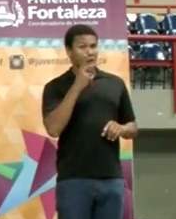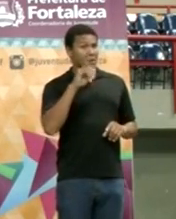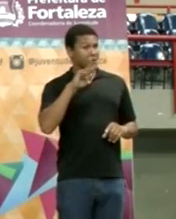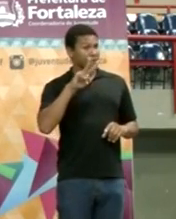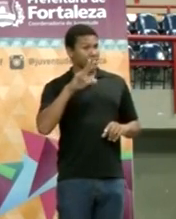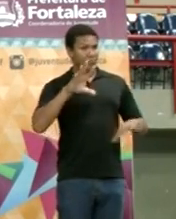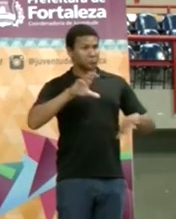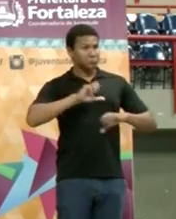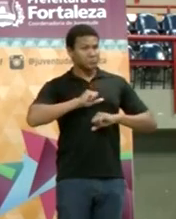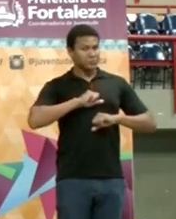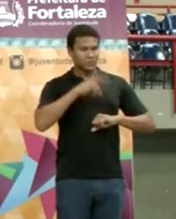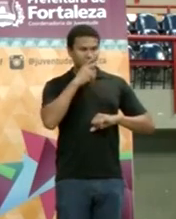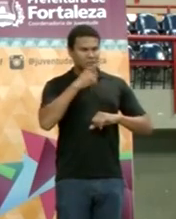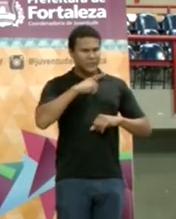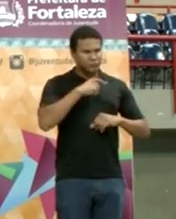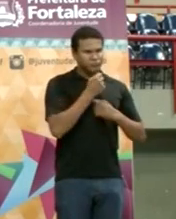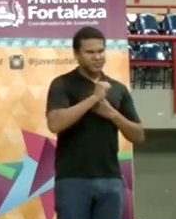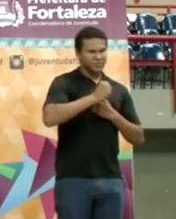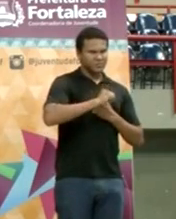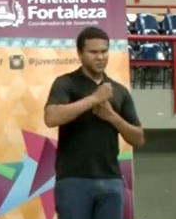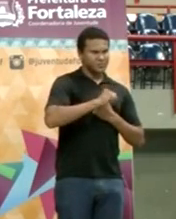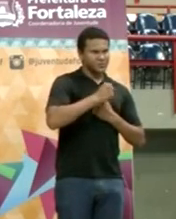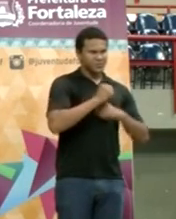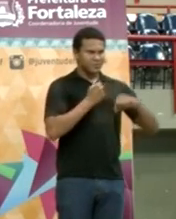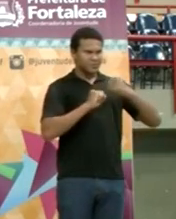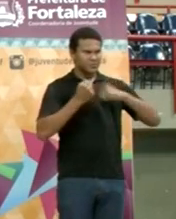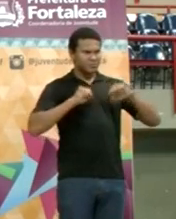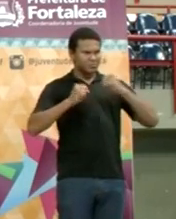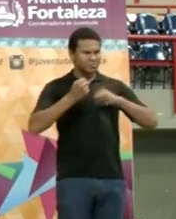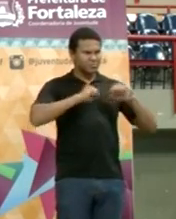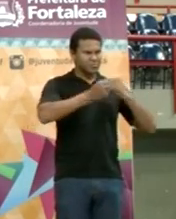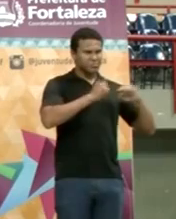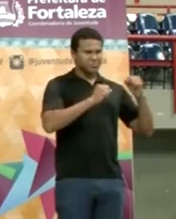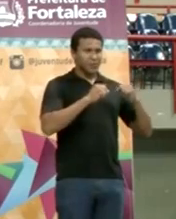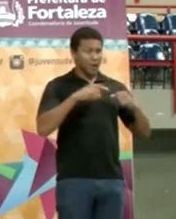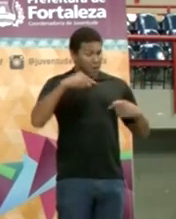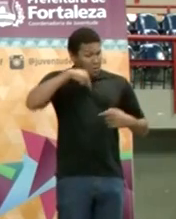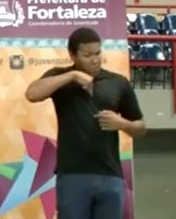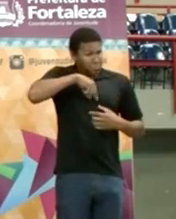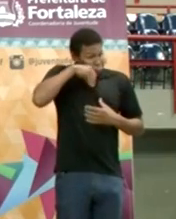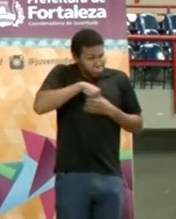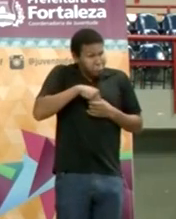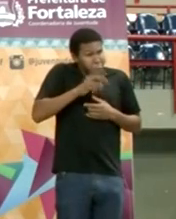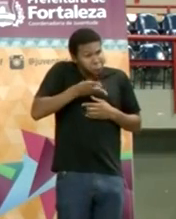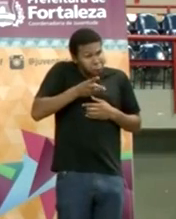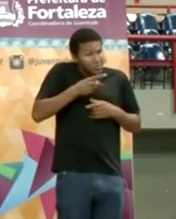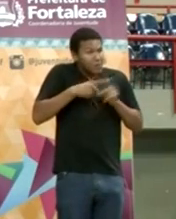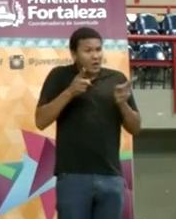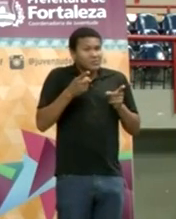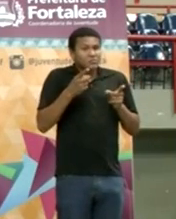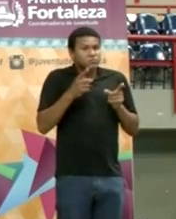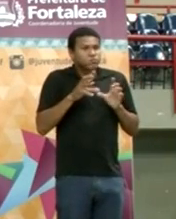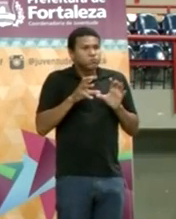imunologia satisfatória, talvez nunca manifeste. Vai depender de pessoa para pessoa, de organismo para organismo, tá?